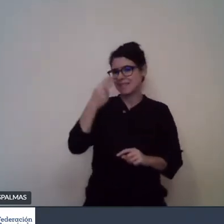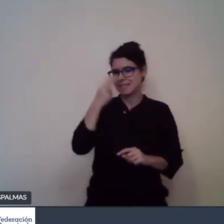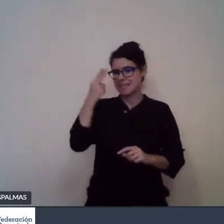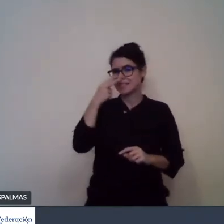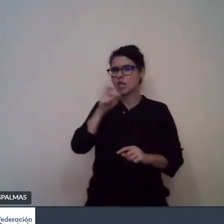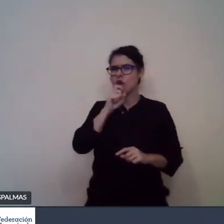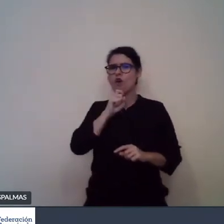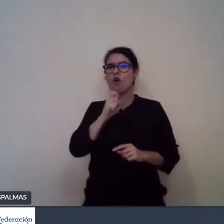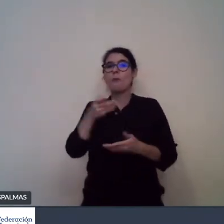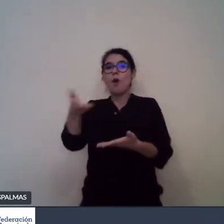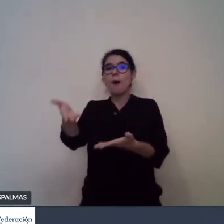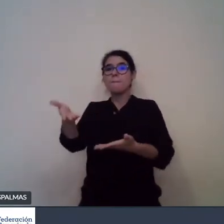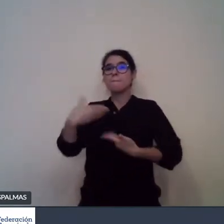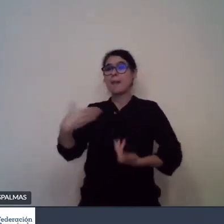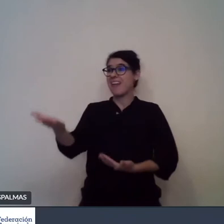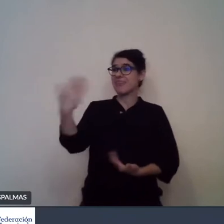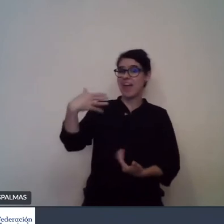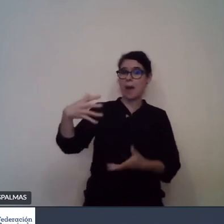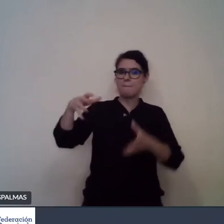para desviar la atención.